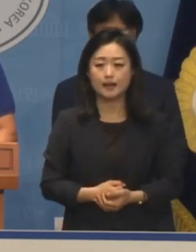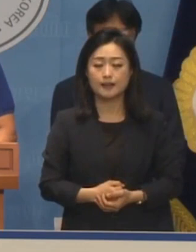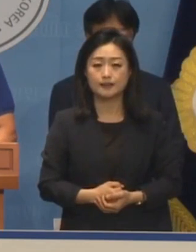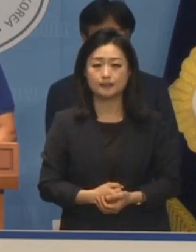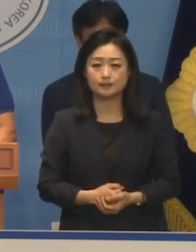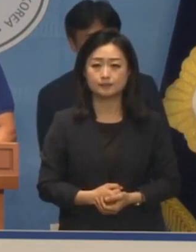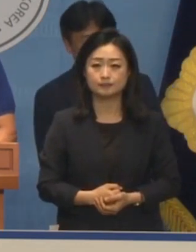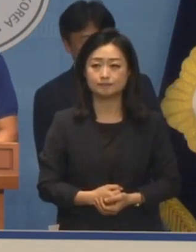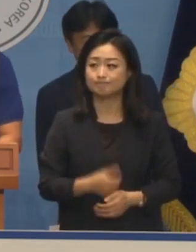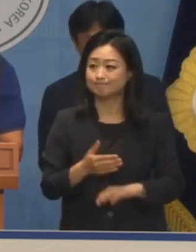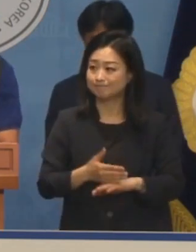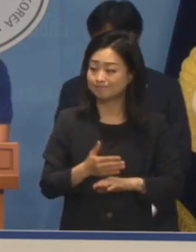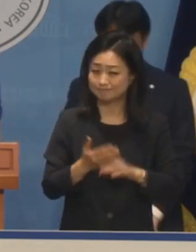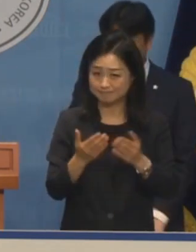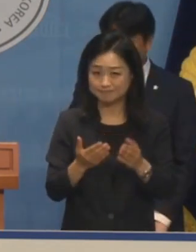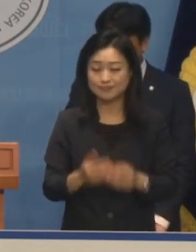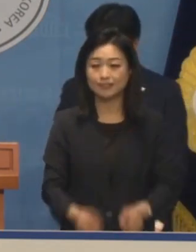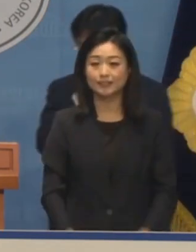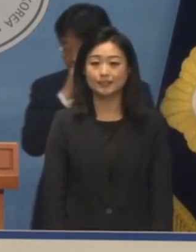나가겠습니다